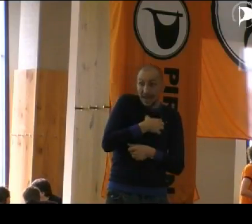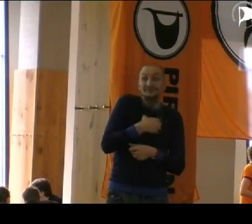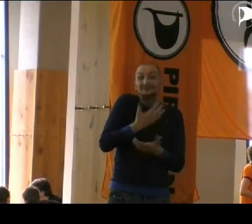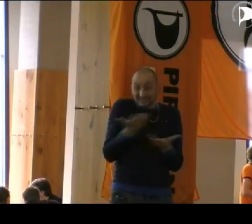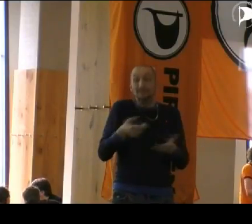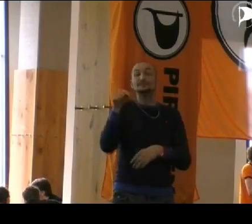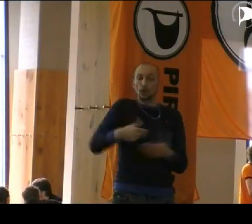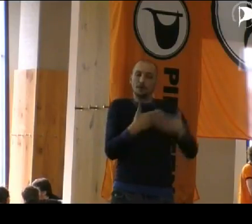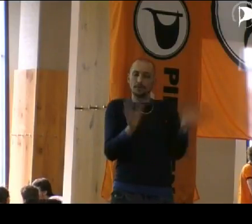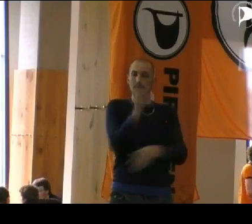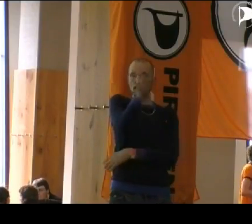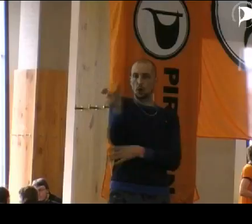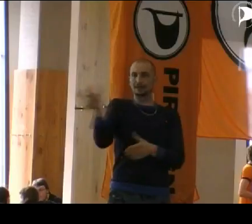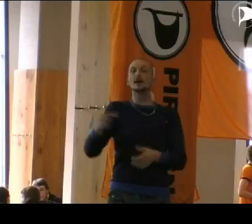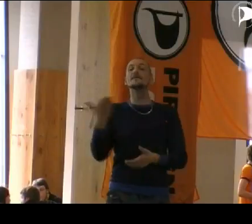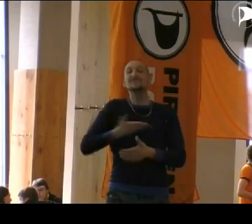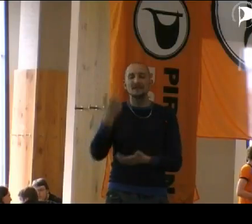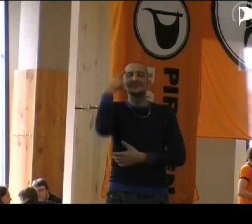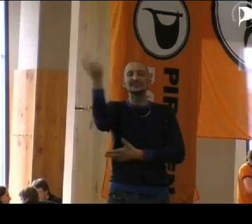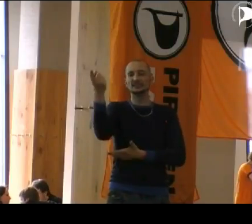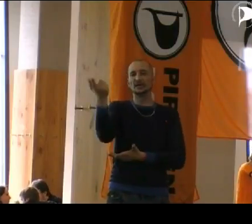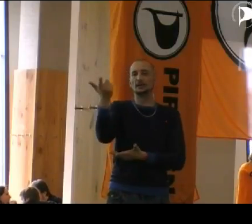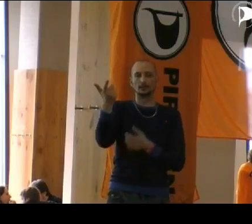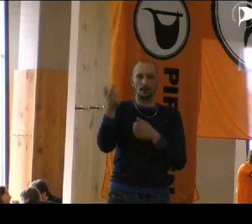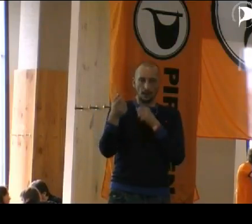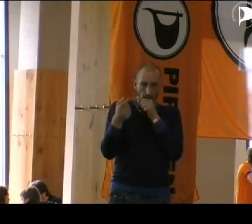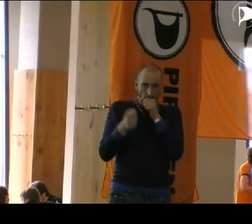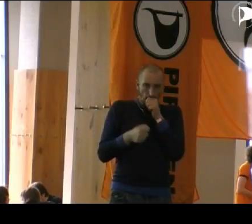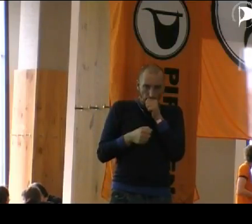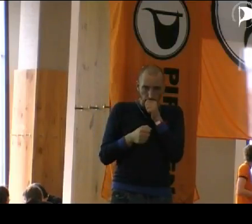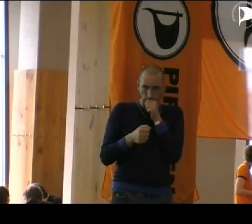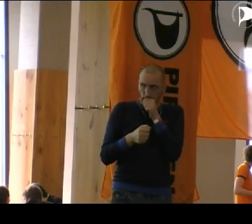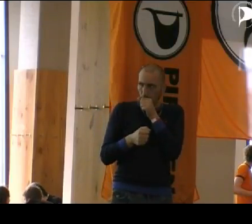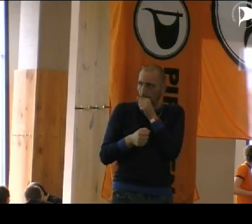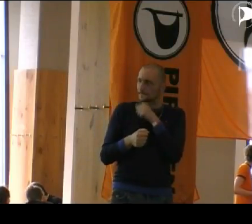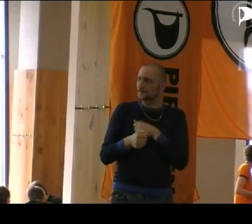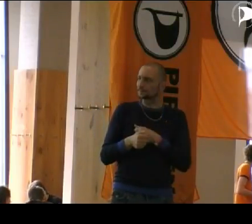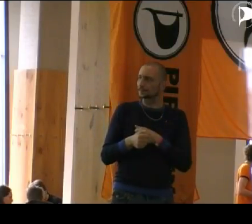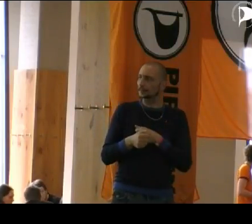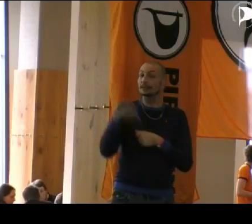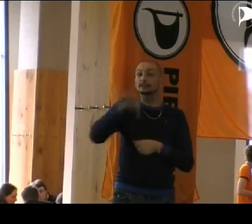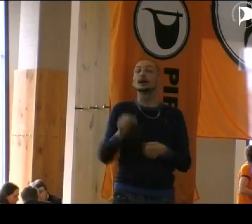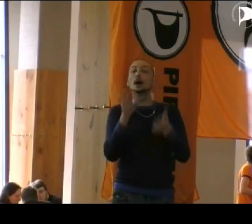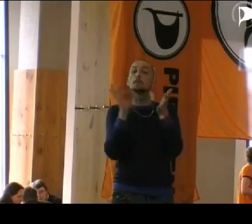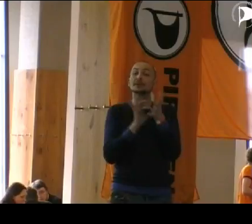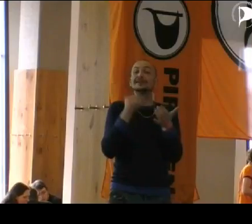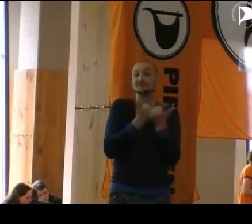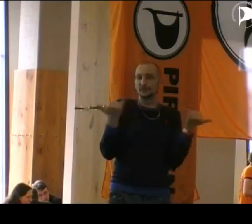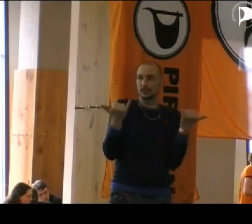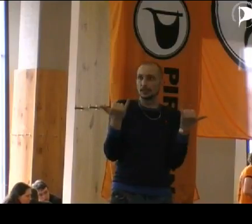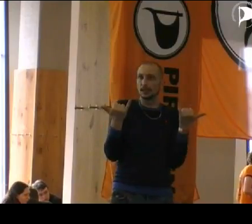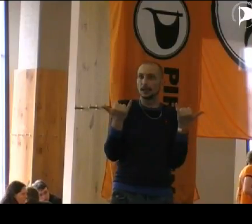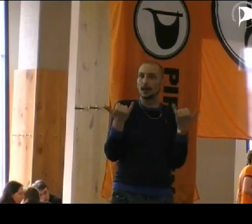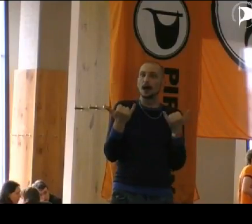bin ich dann wieder denn der zug interpretiert was ist denn die aussage dahinter